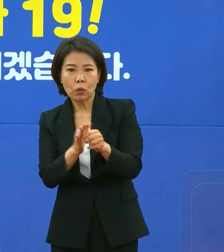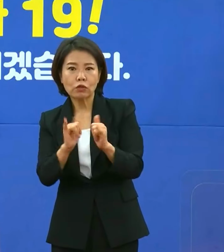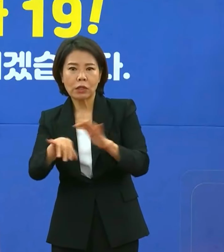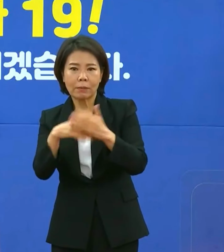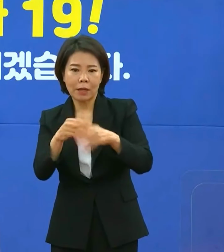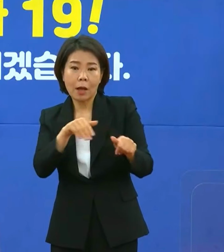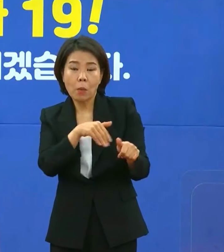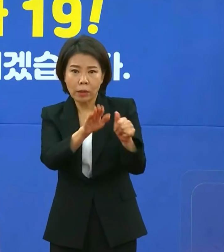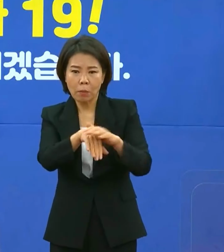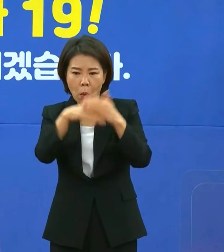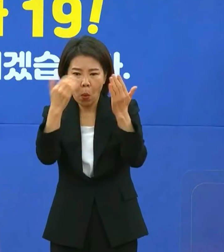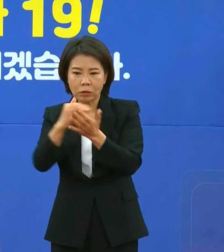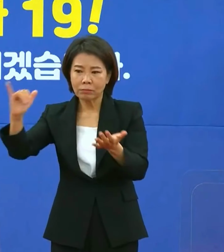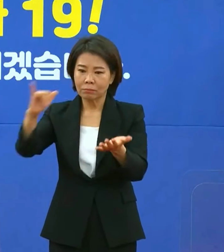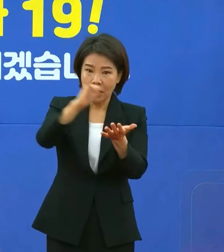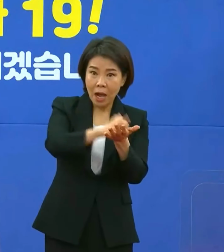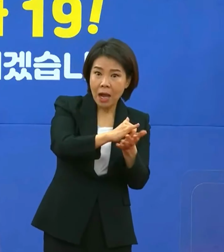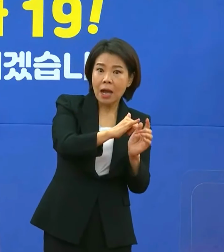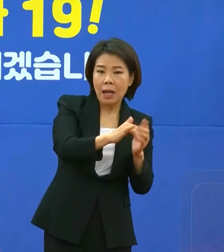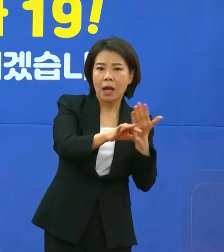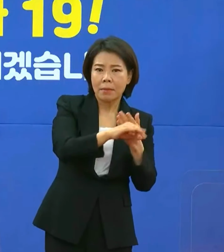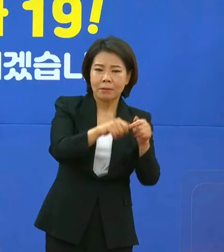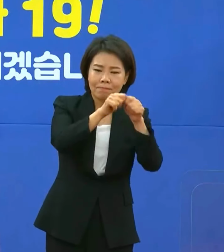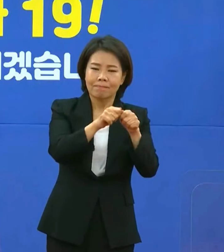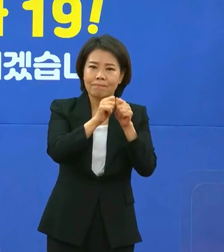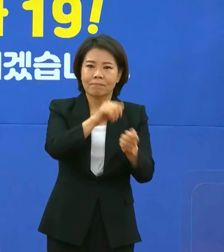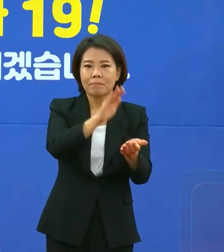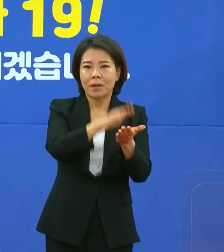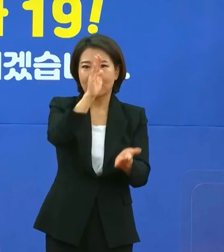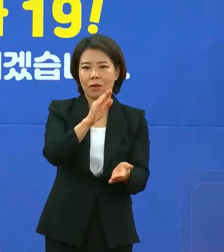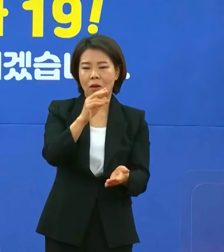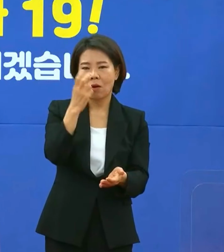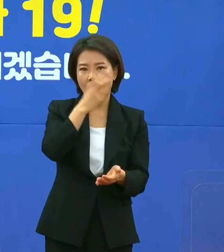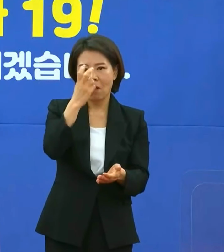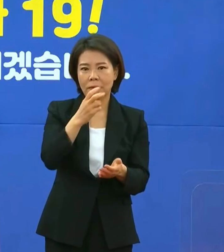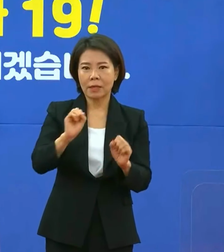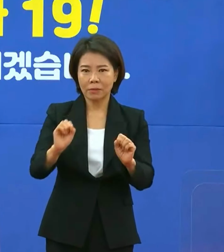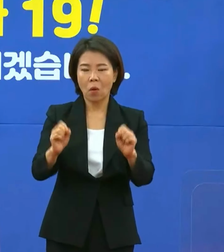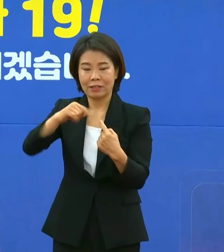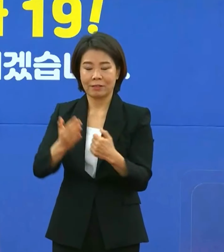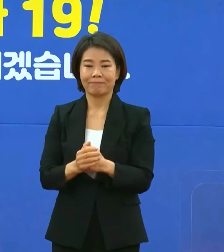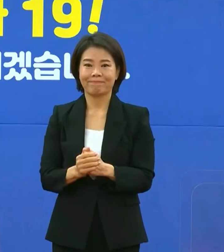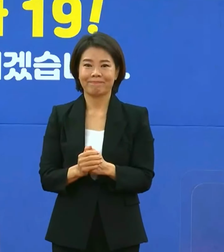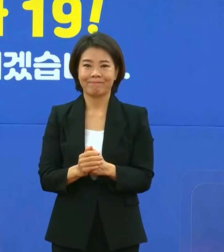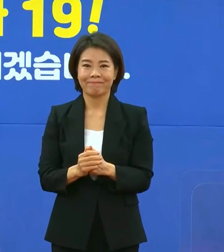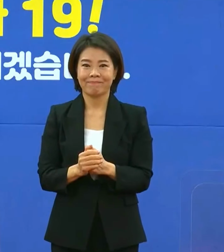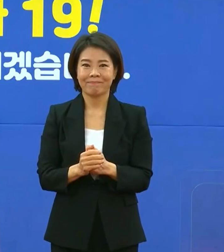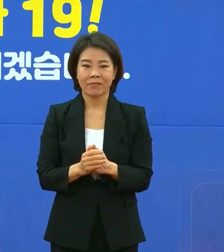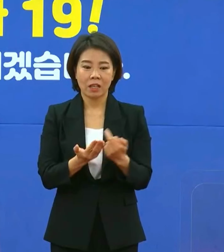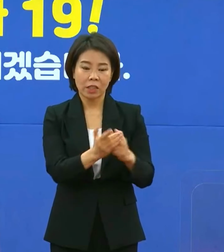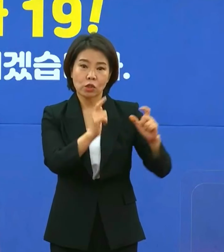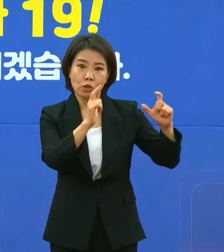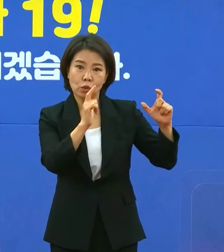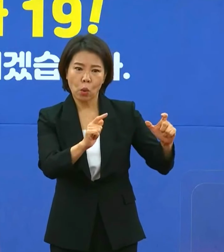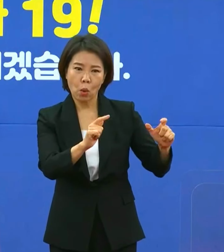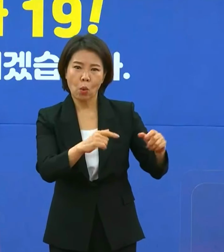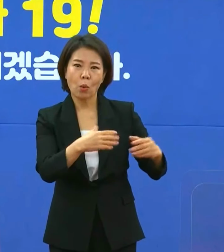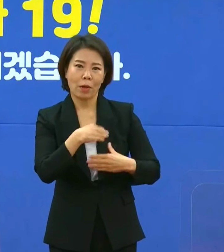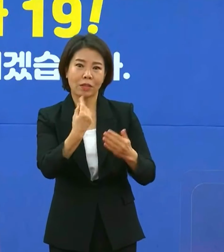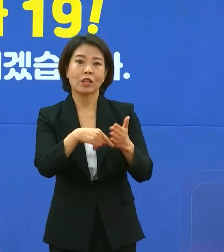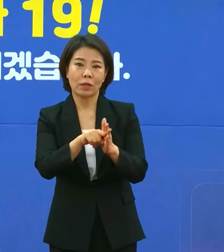모든 입 독액을 대상으로 촘촘한 발열 감시도 병 양을 하겠습니다 우리 도가 도민들의 접전 편의를 위해